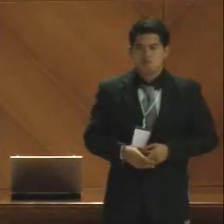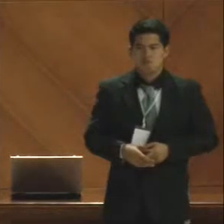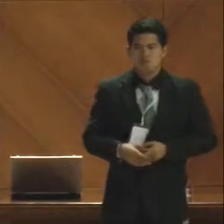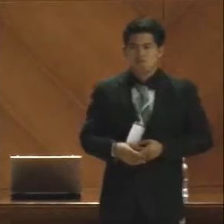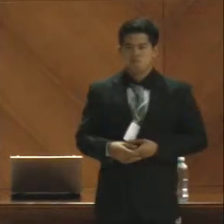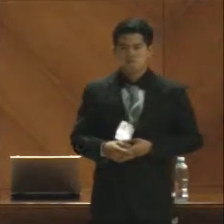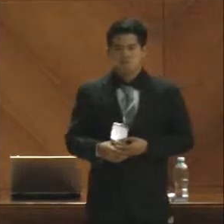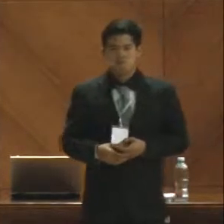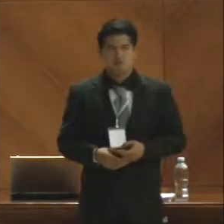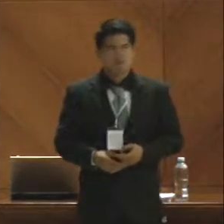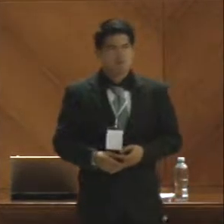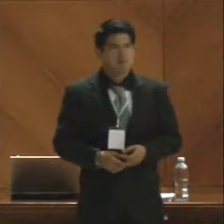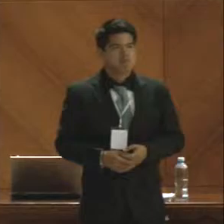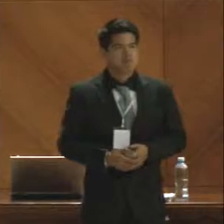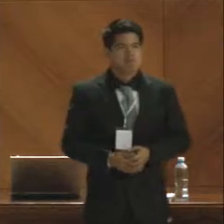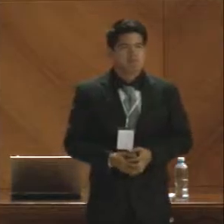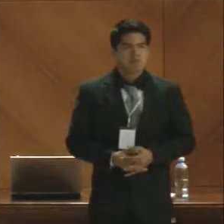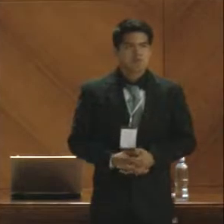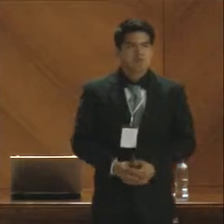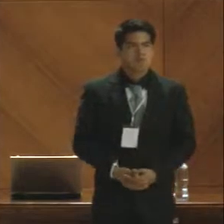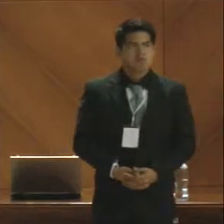¿Le podemos pasar, por favor?